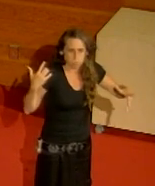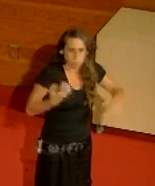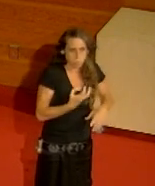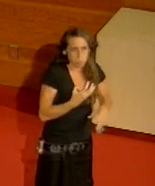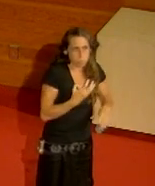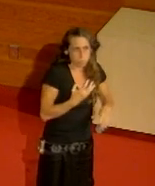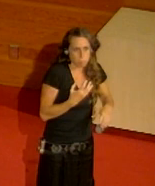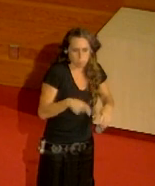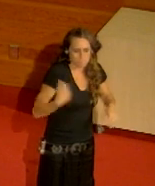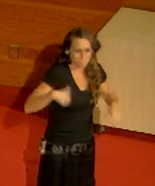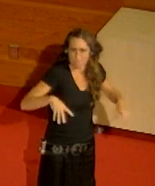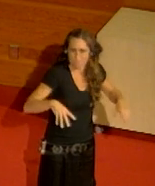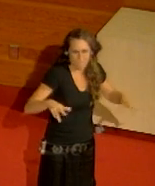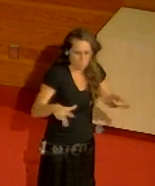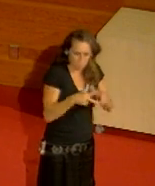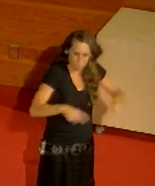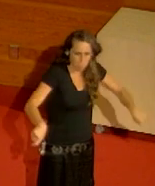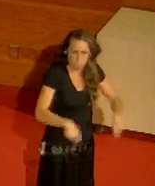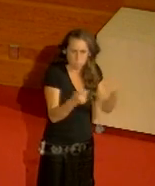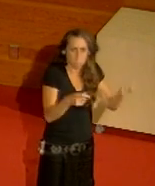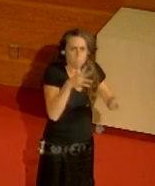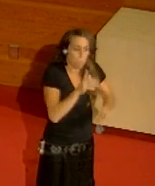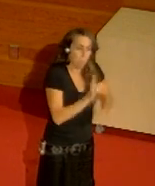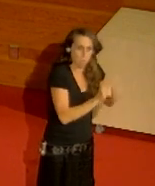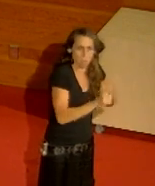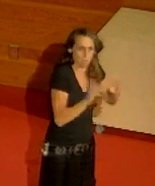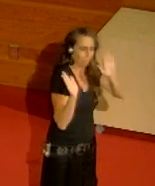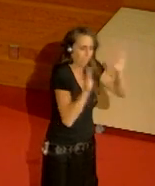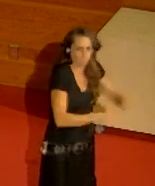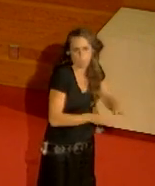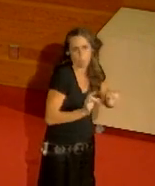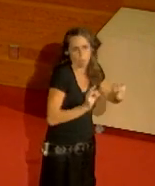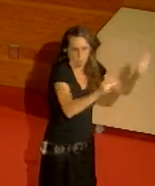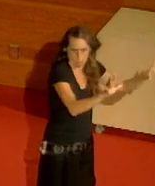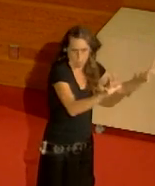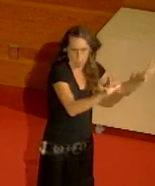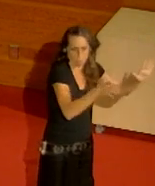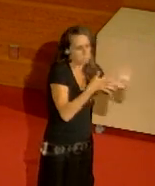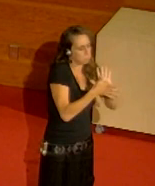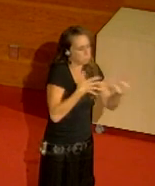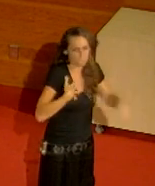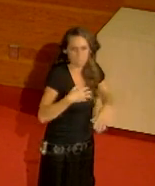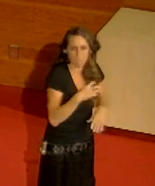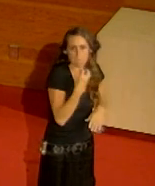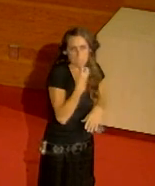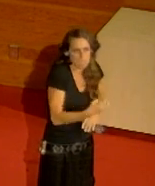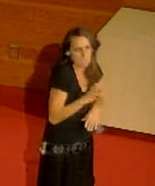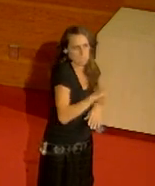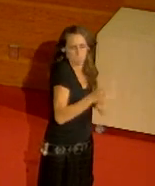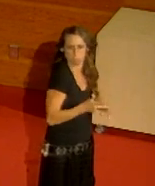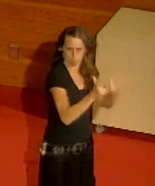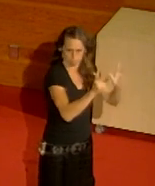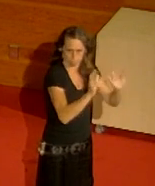israelíes más seculares y liberales que quiere que quieren que Israel prevalezca como una democracia liberal y